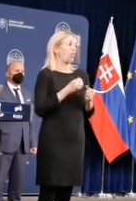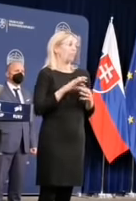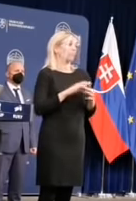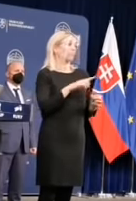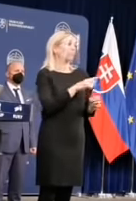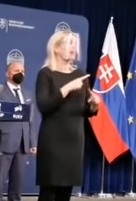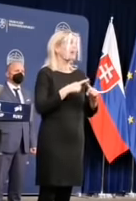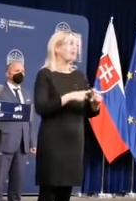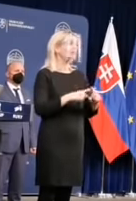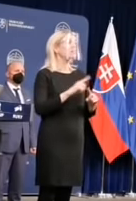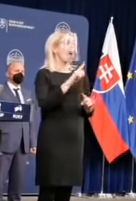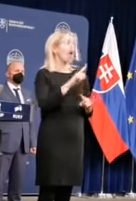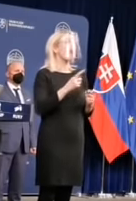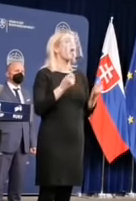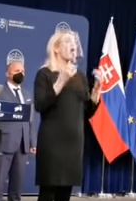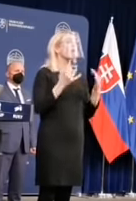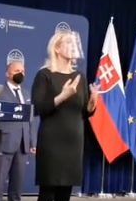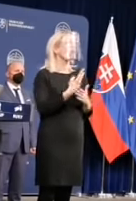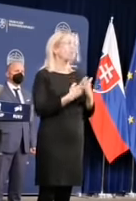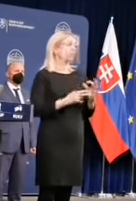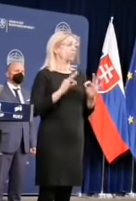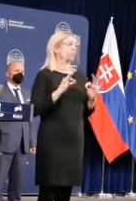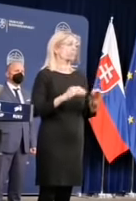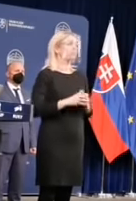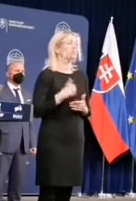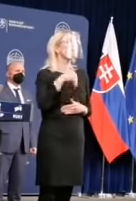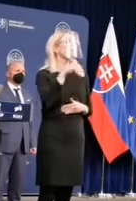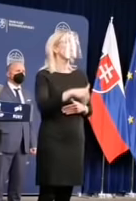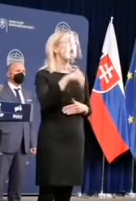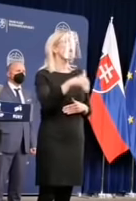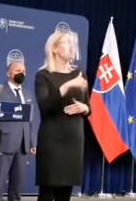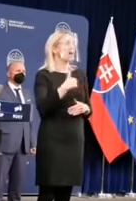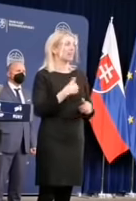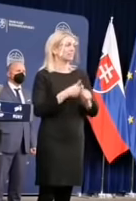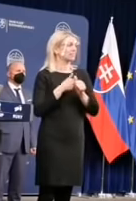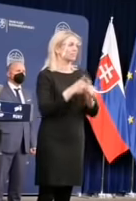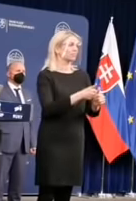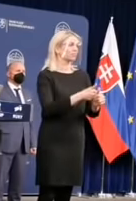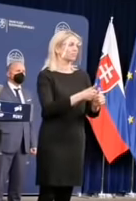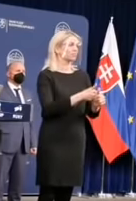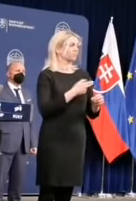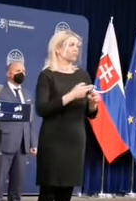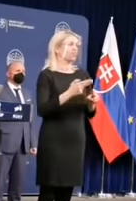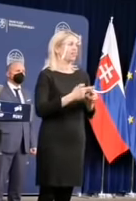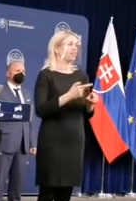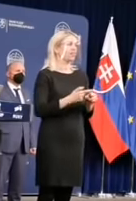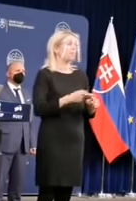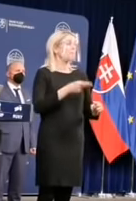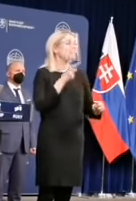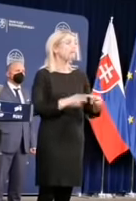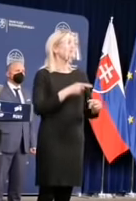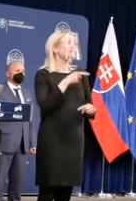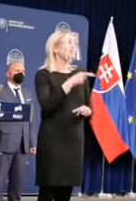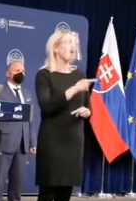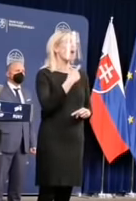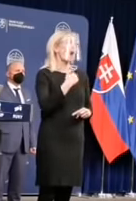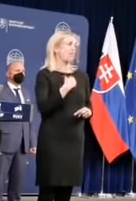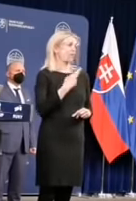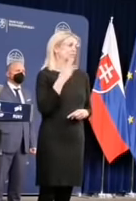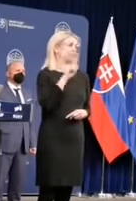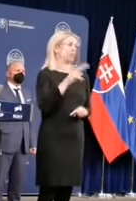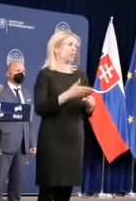dobré ekonomické výsledky. Mafii sme išli dôrazne po krku, presne tak, ako sme ľuďom pred voľbami